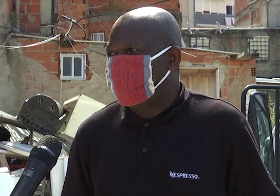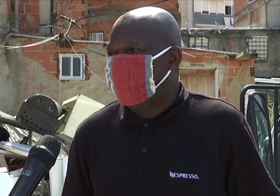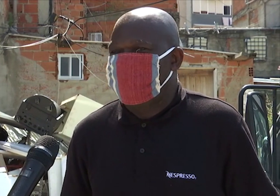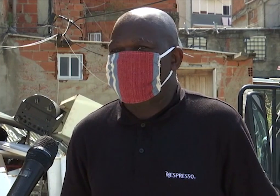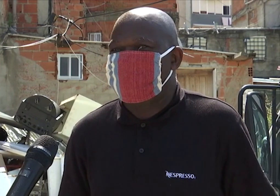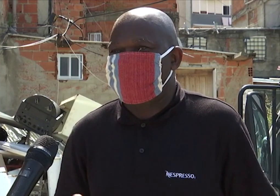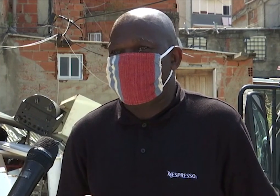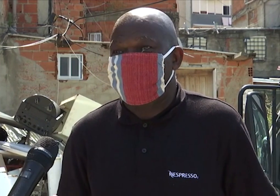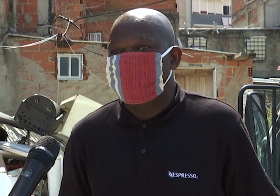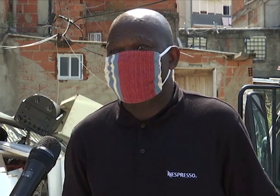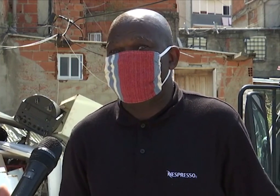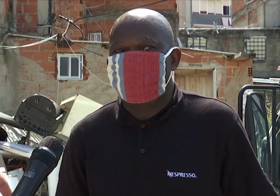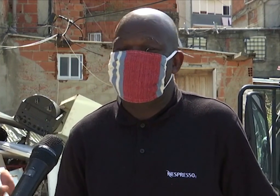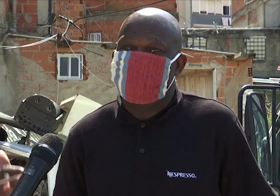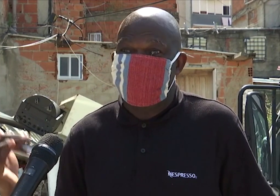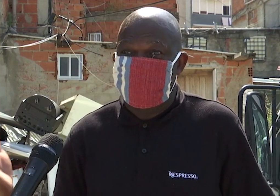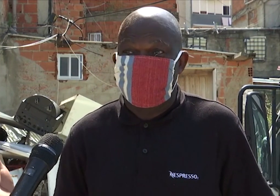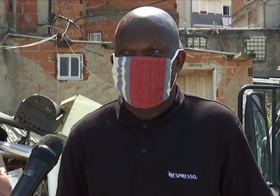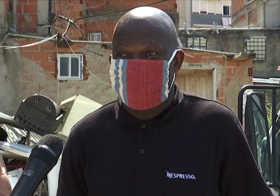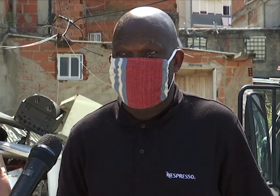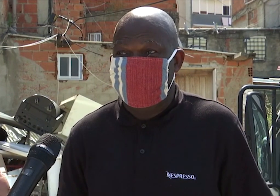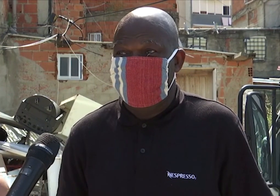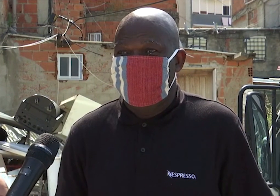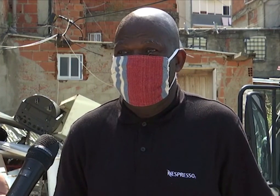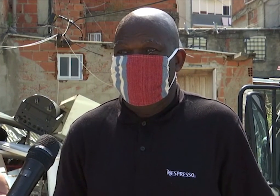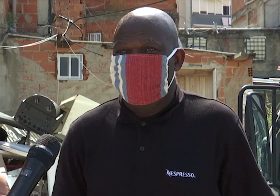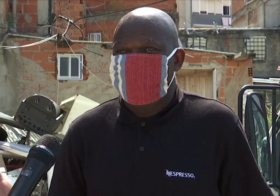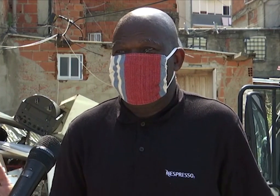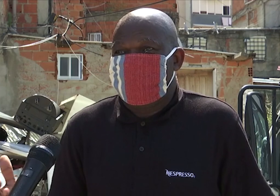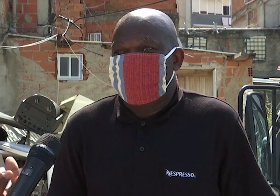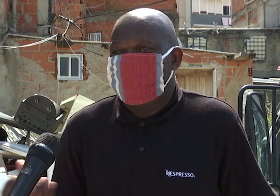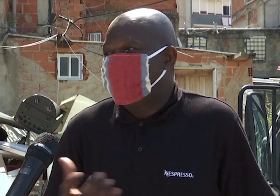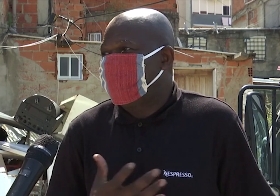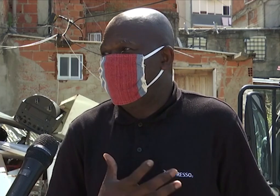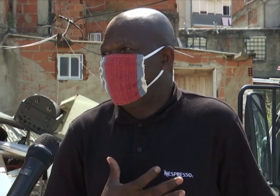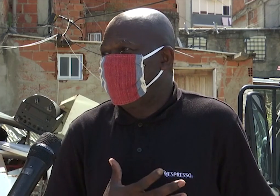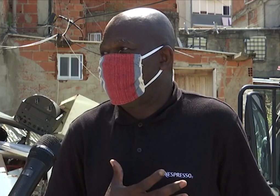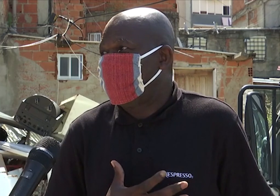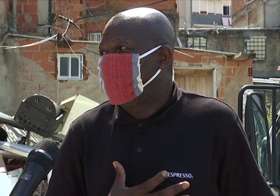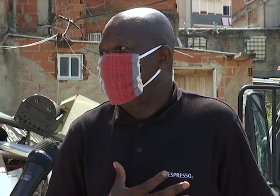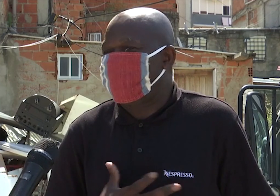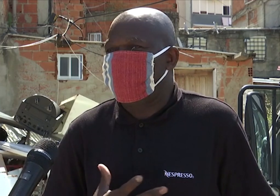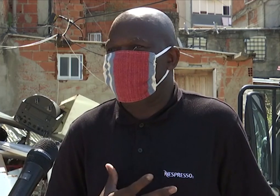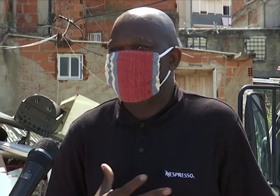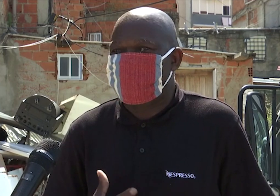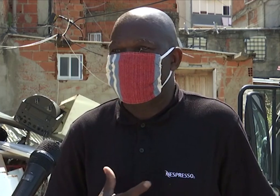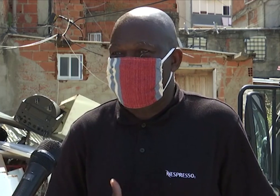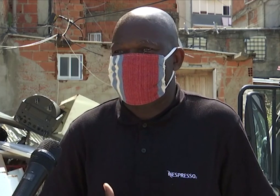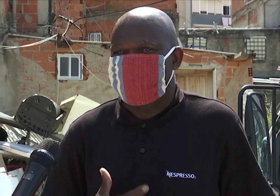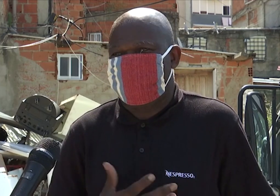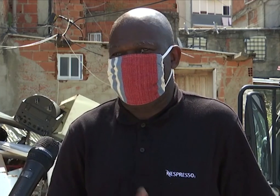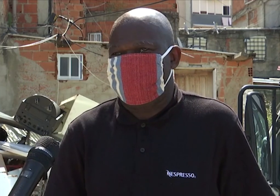Jamaica. Entretanto, quem tragam isso são pessoas que vêm de fora e, entretanto, eles não